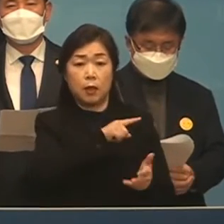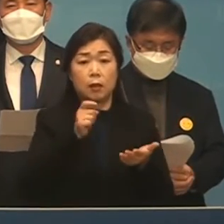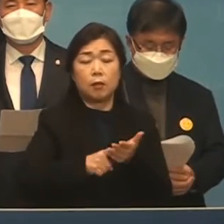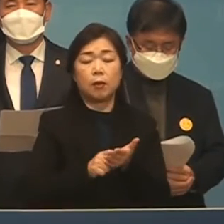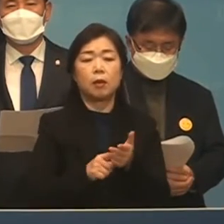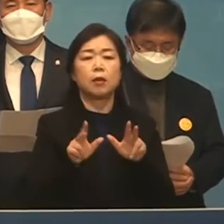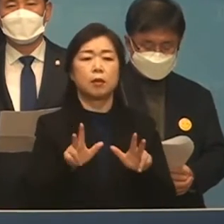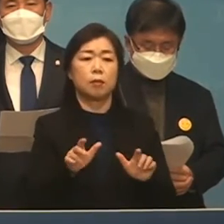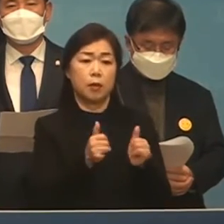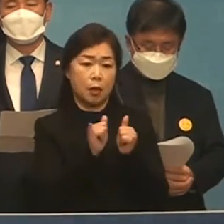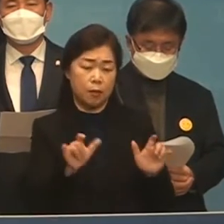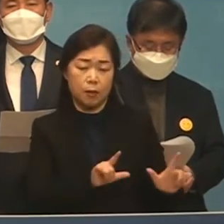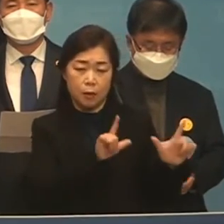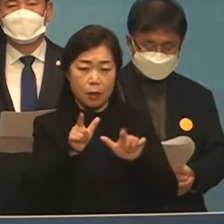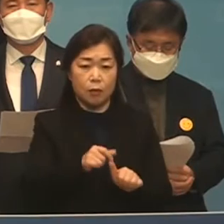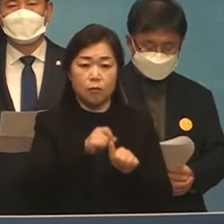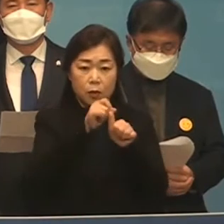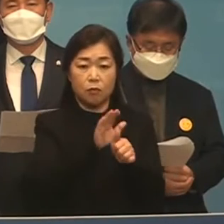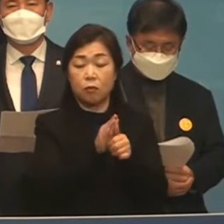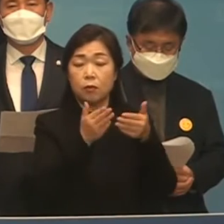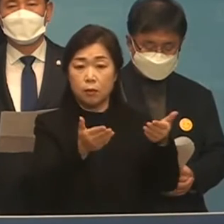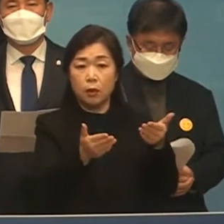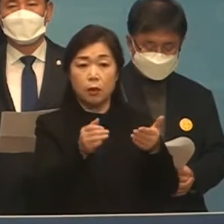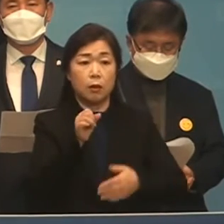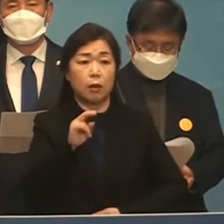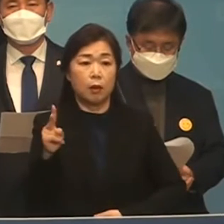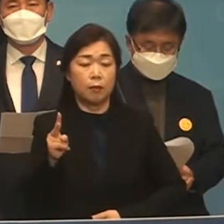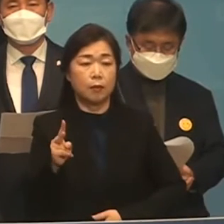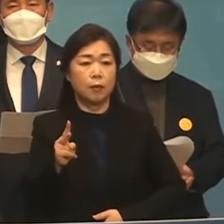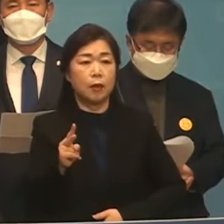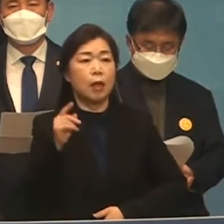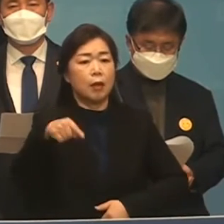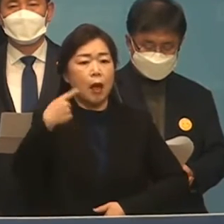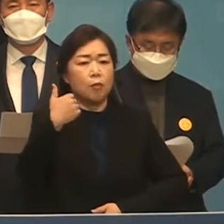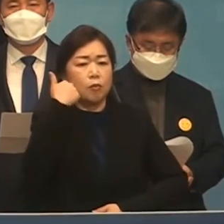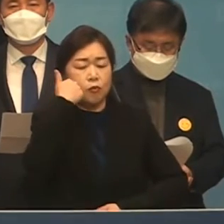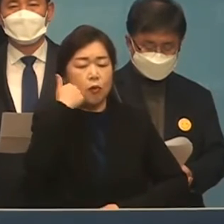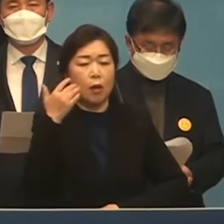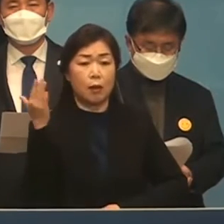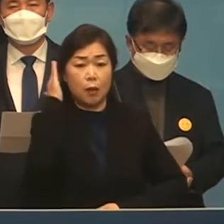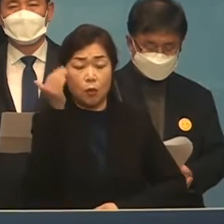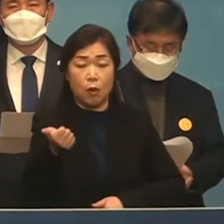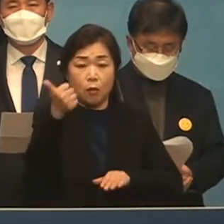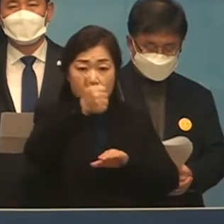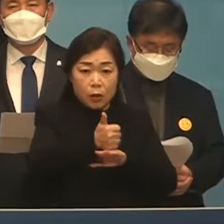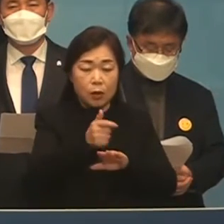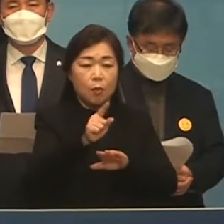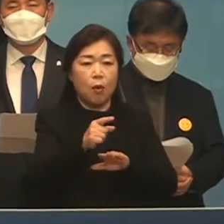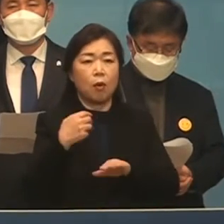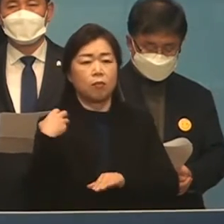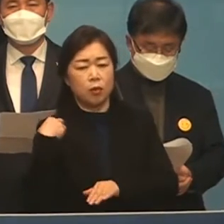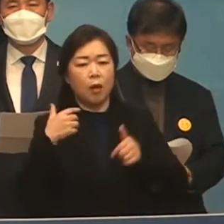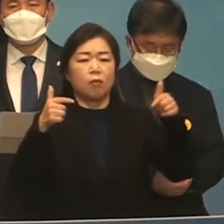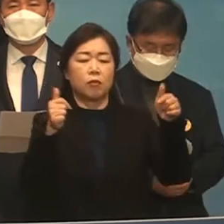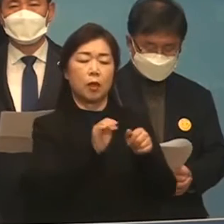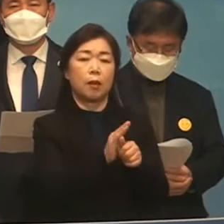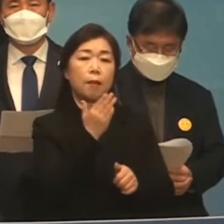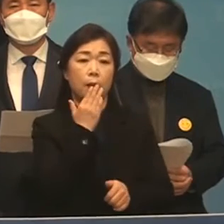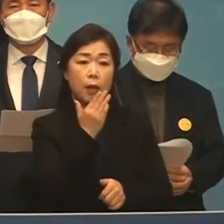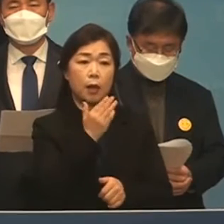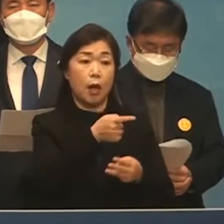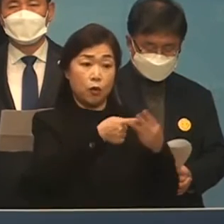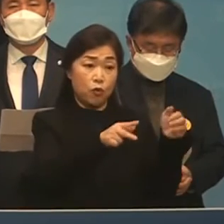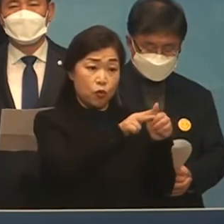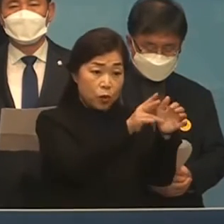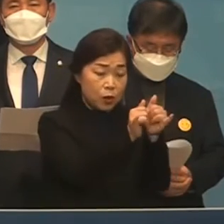최급선무는 민생을 살리는 것입니다. 그래야 차기 정부가 누가 되든 부담을 덜어줄 수 있습니다.